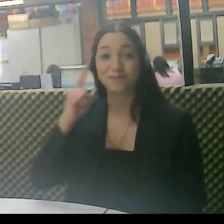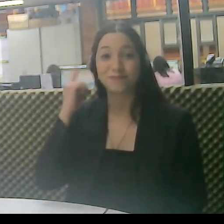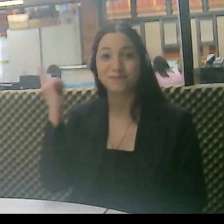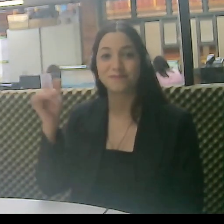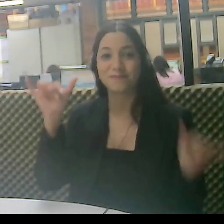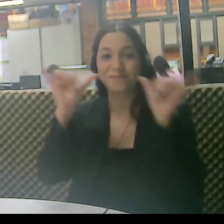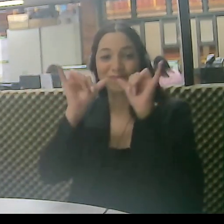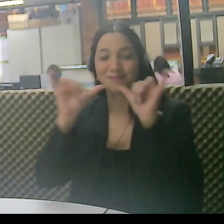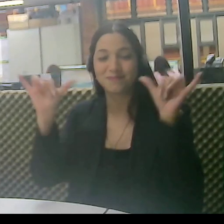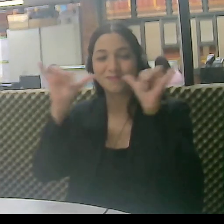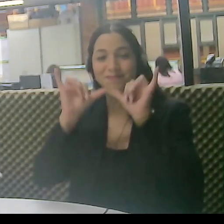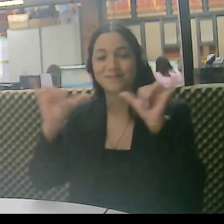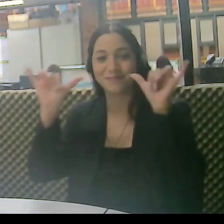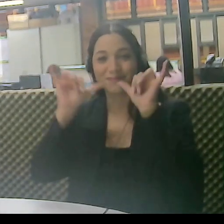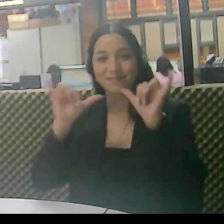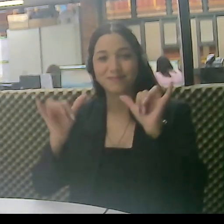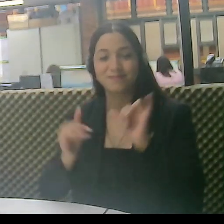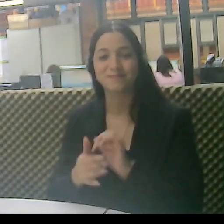Giro de